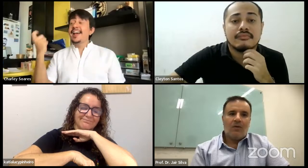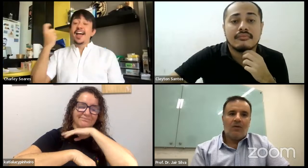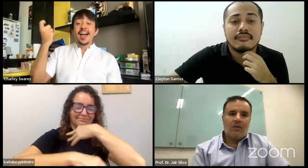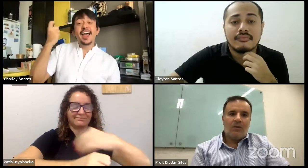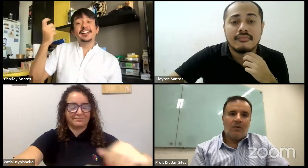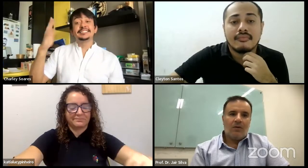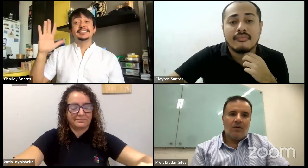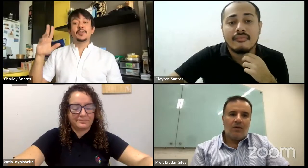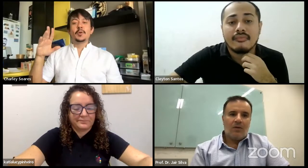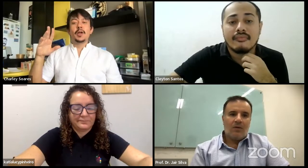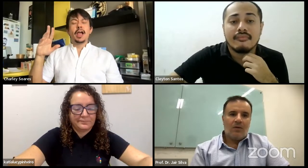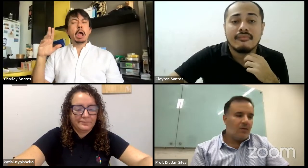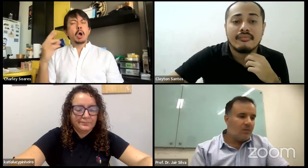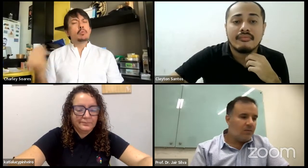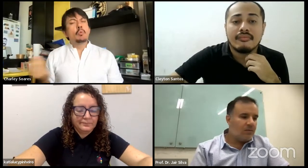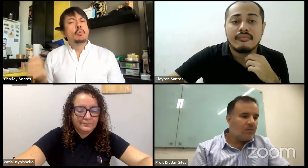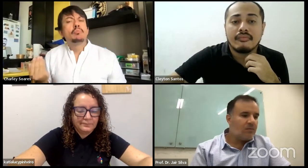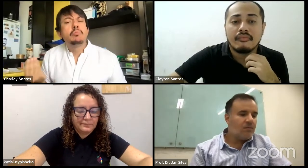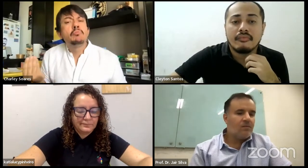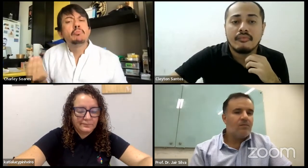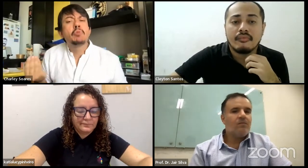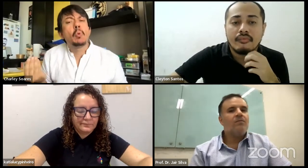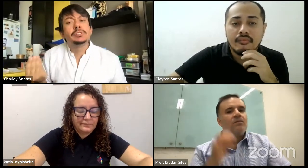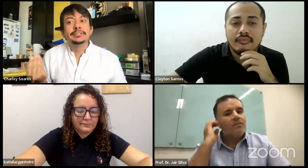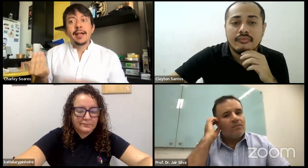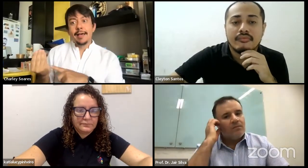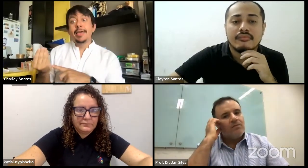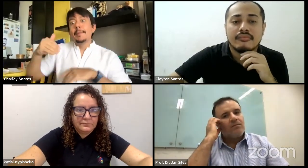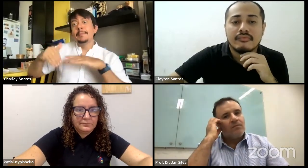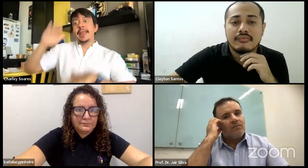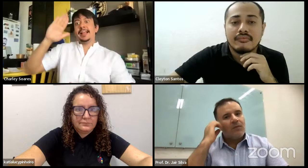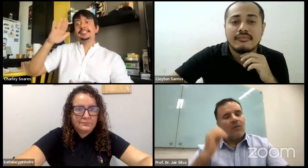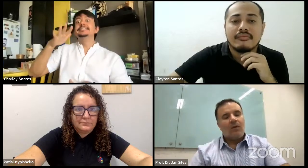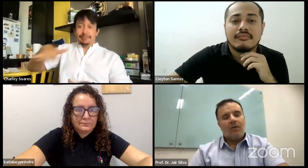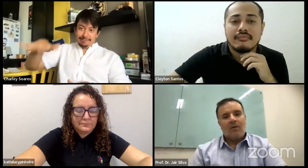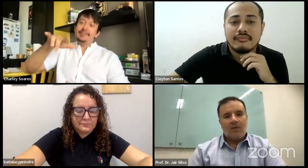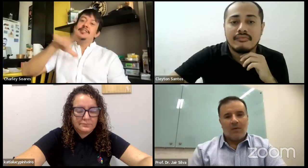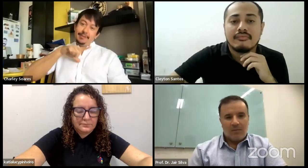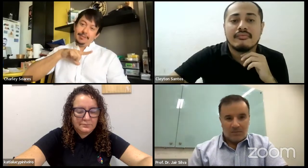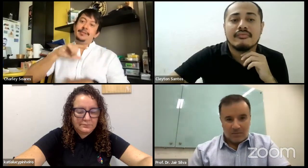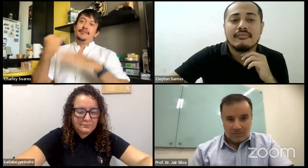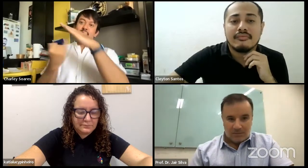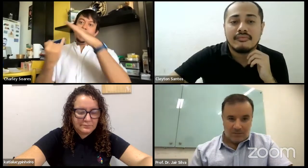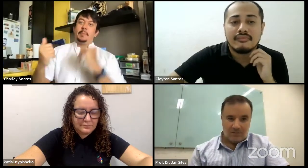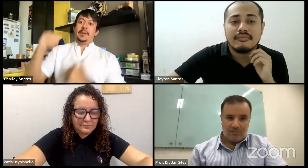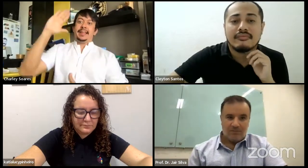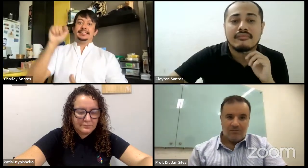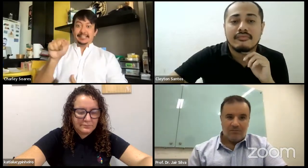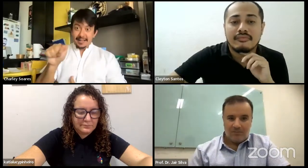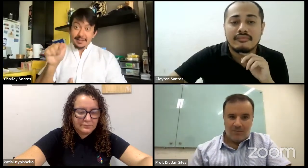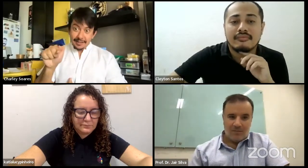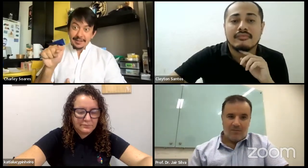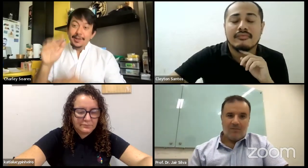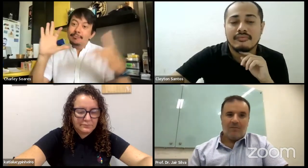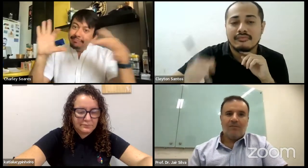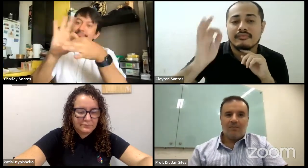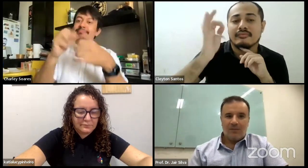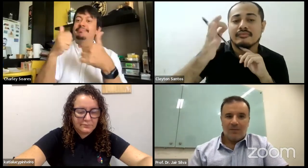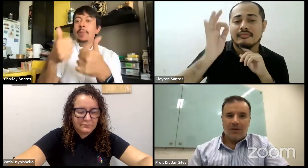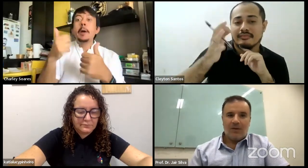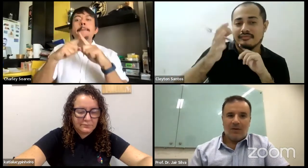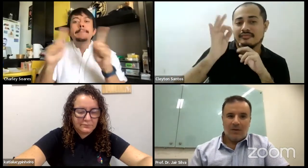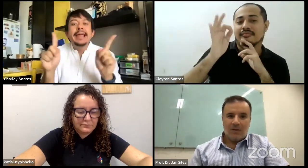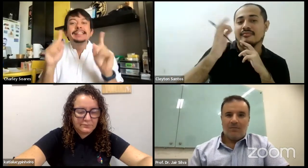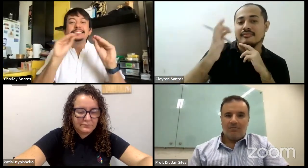né? Que são em momentos de descontração entre os surdos, intérpretes, né? Então é importante